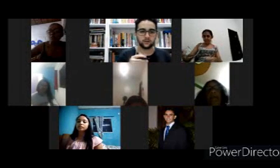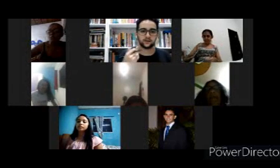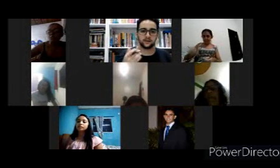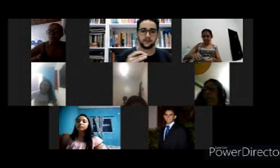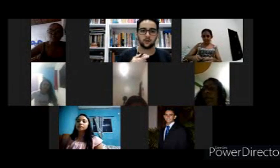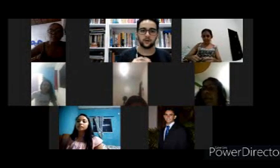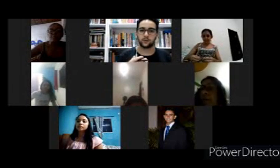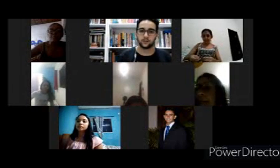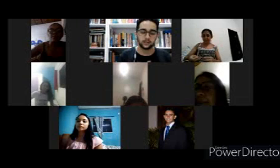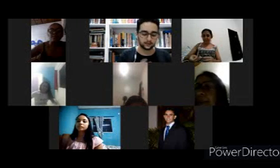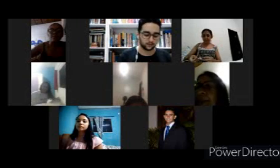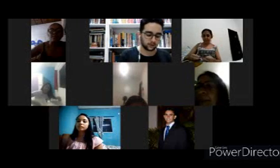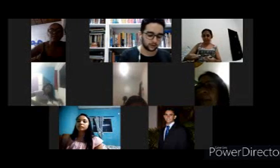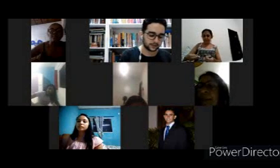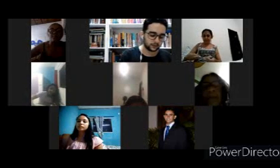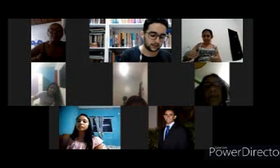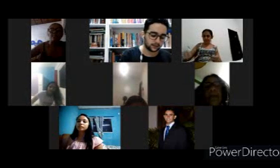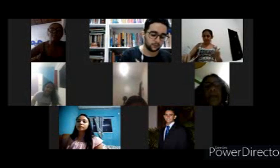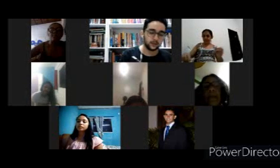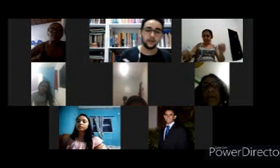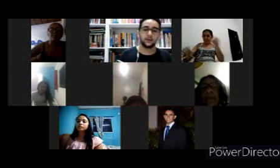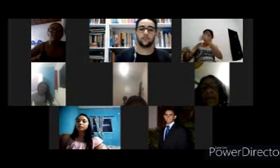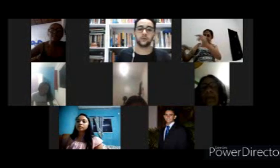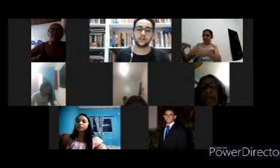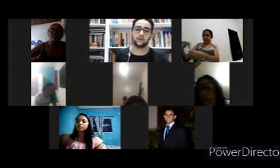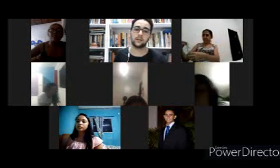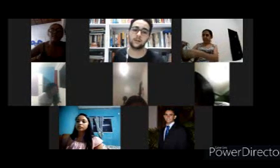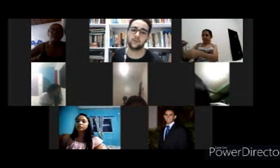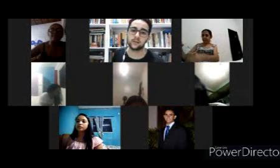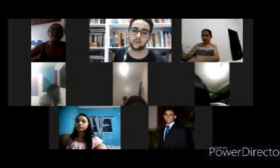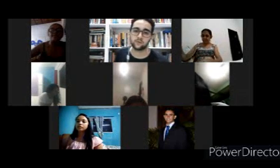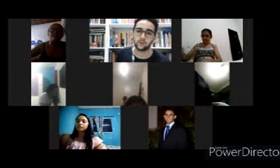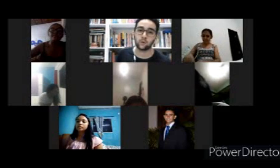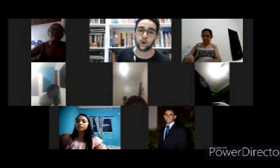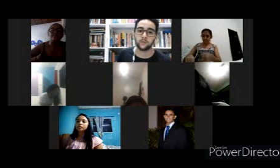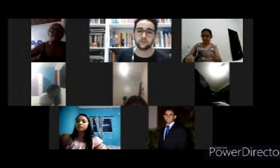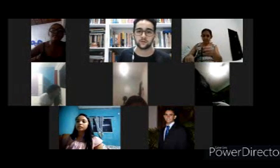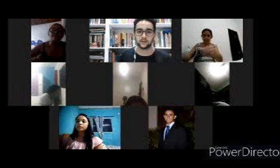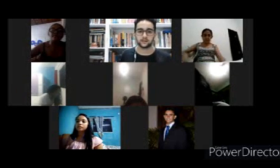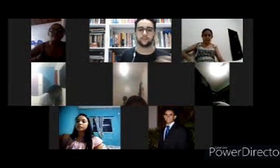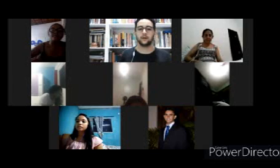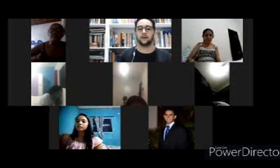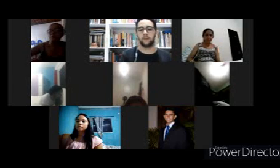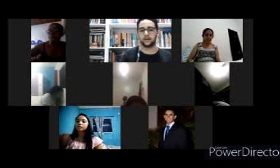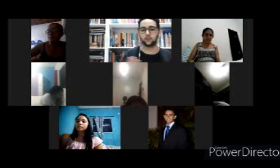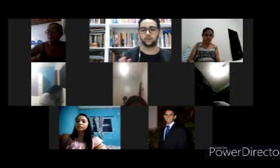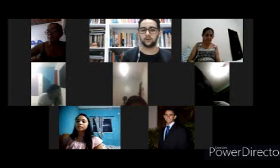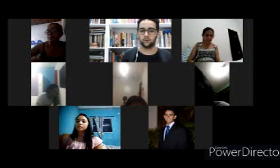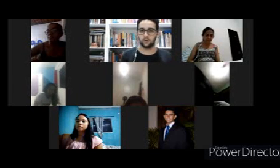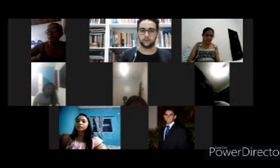fazer inicialmente uma saudação, então anotem a saudação. Depois da saudação, vocês vão dizer o nome de vocês. Basta o primeiro nome.